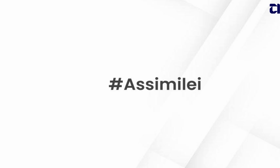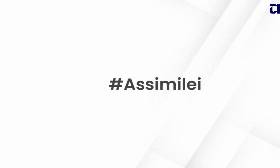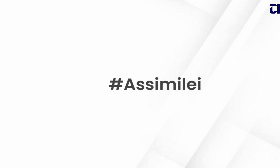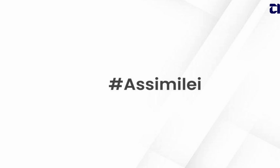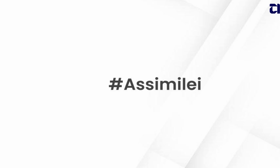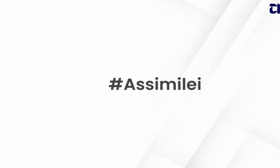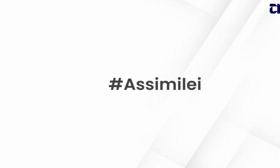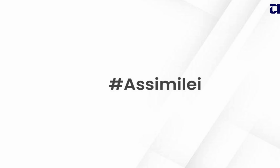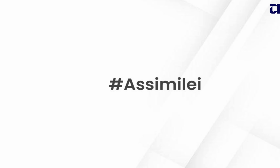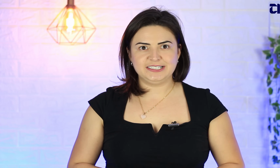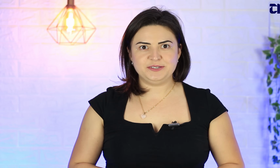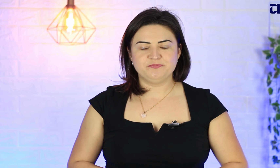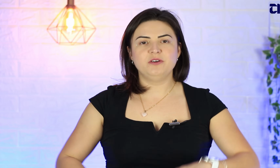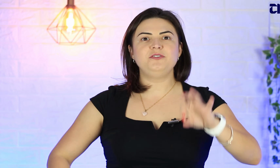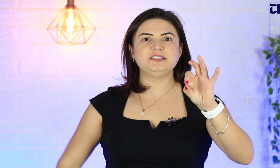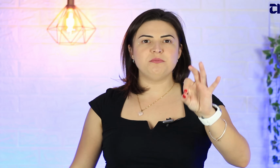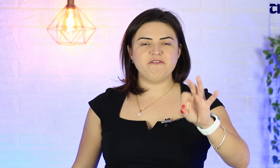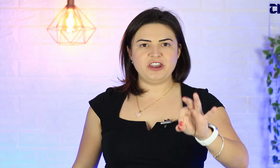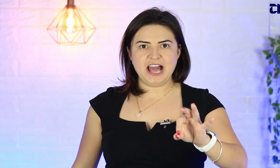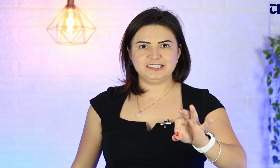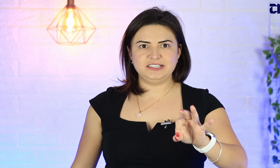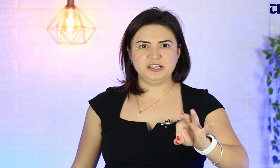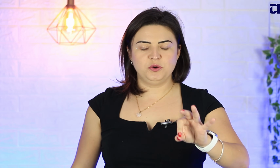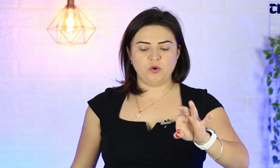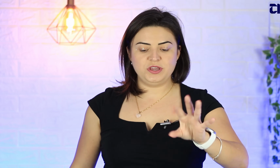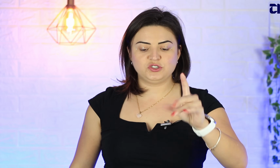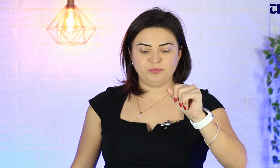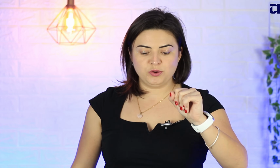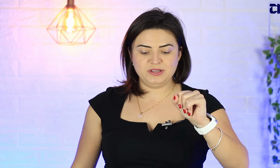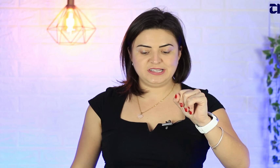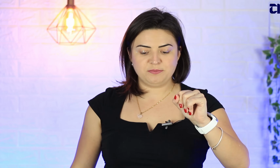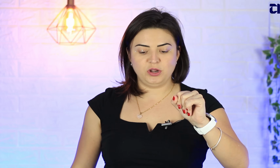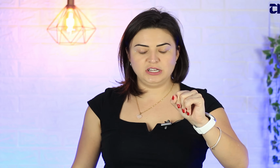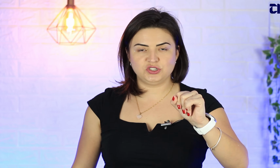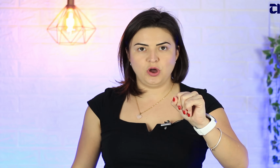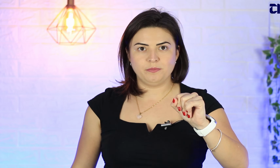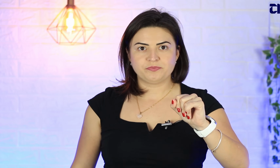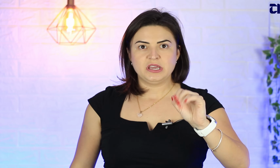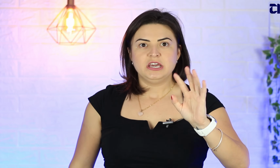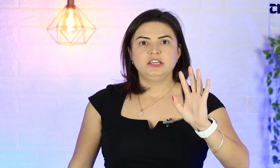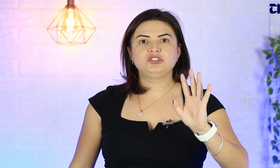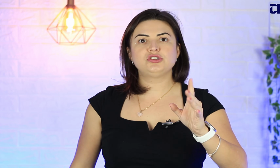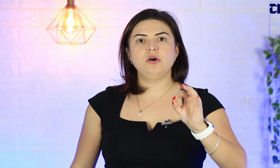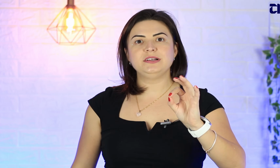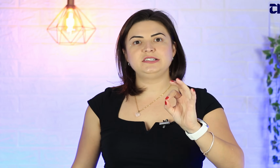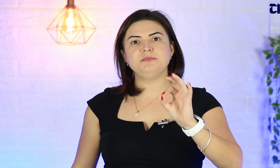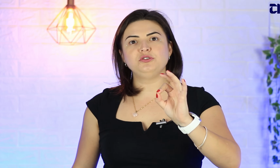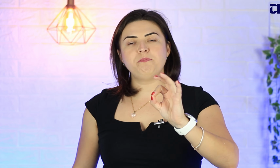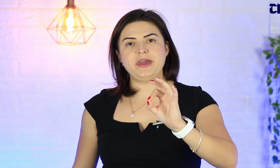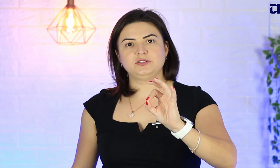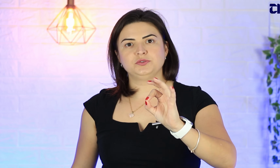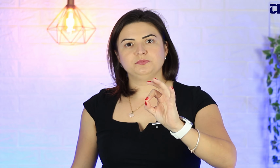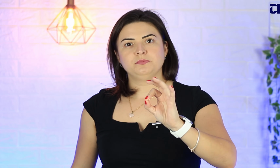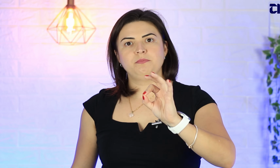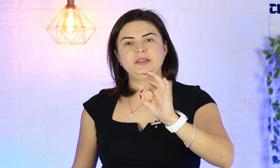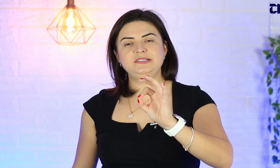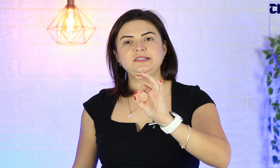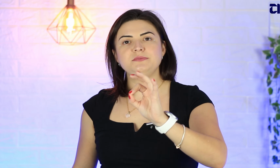Libretos, vamos fazer uma frase? Vamos fazer uma frase, então, com isso, por um exemplo. Olha só. Estou acima do peso, preciso